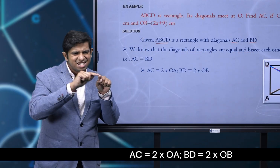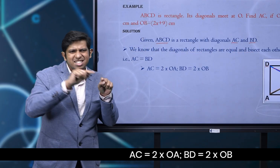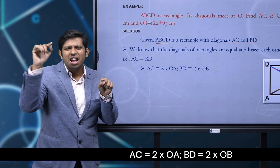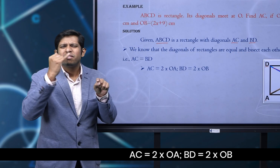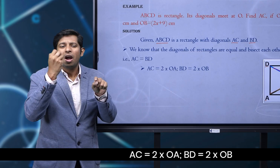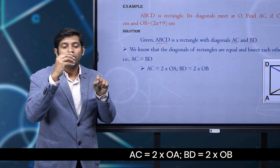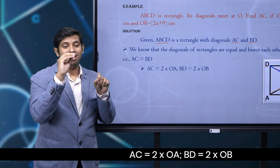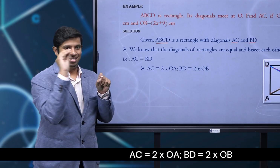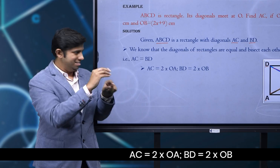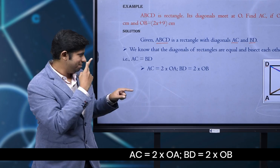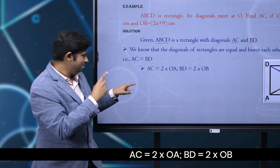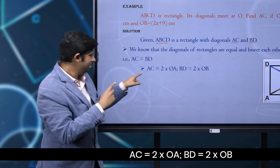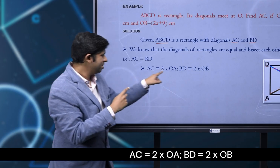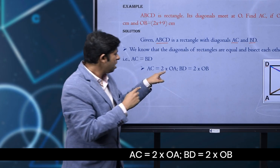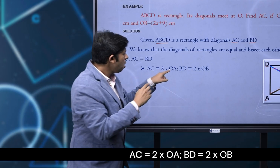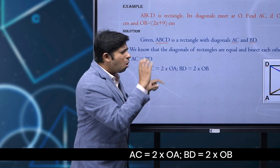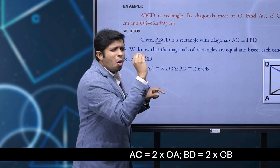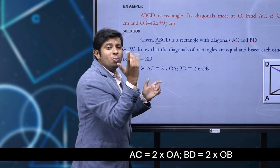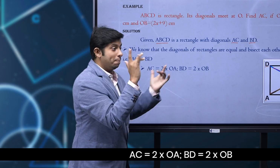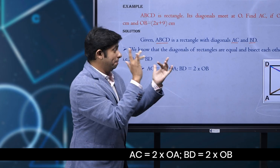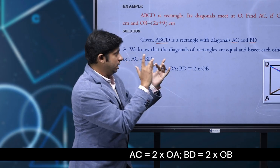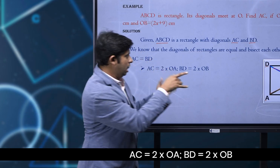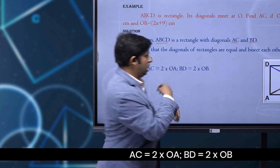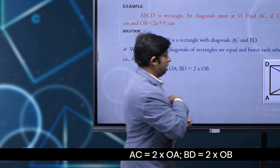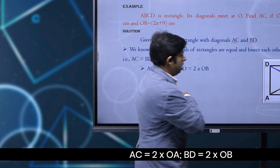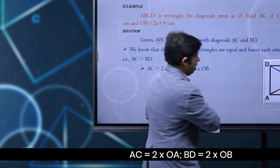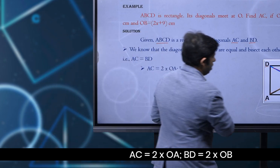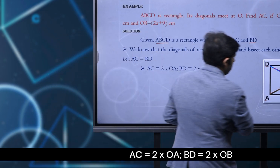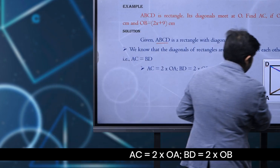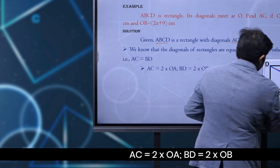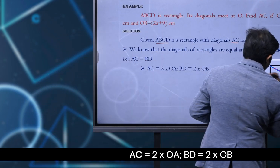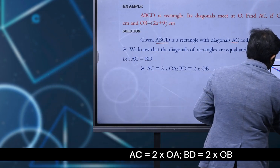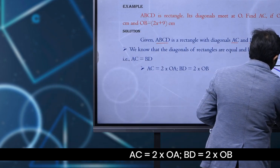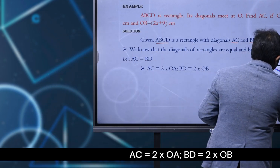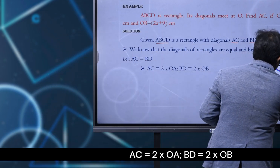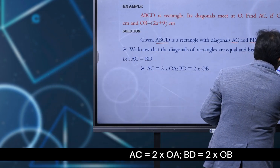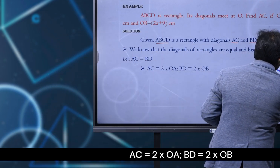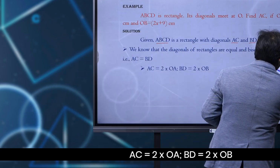AC इज इक्वल टू 2 इंटू OA. BD इज इक्वल टू 2 इंटू OB.